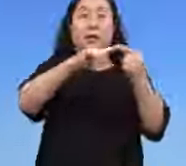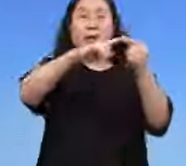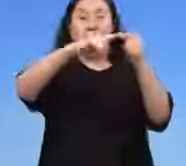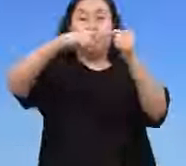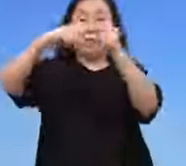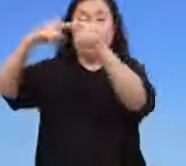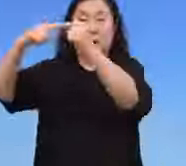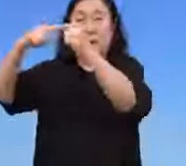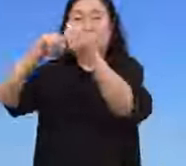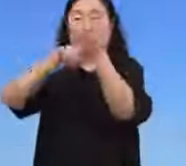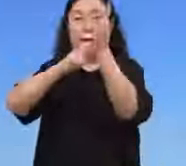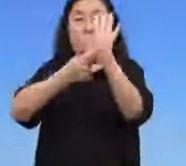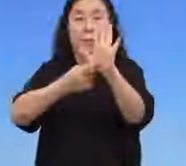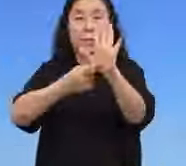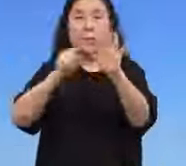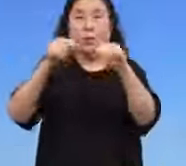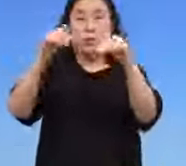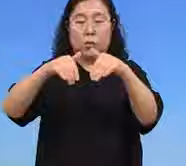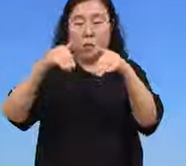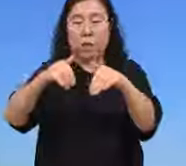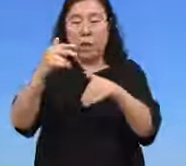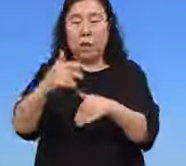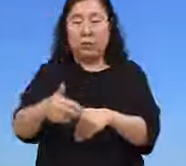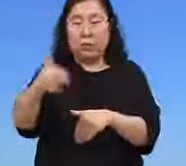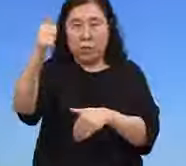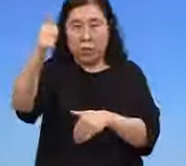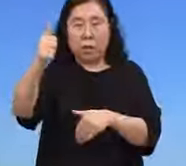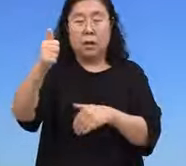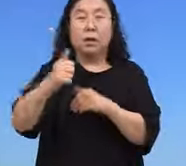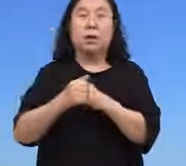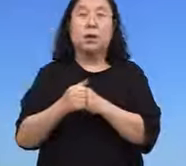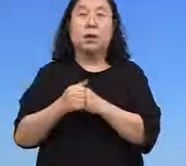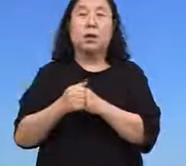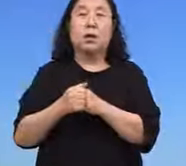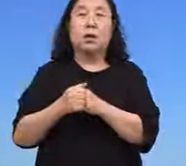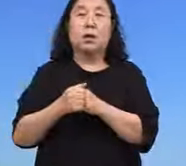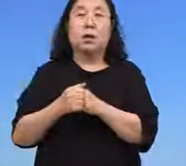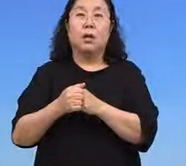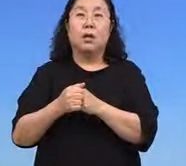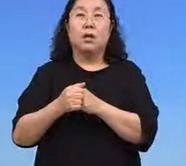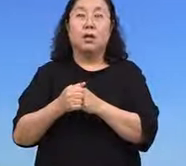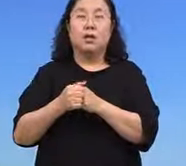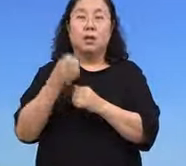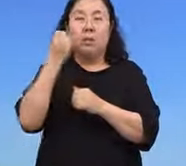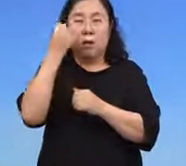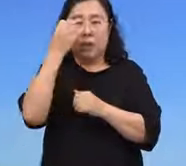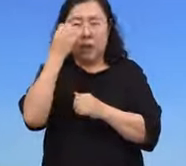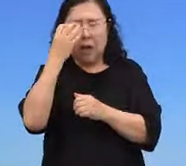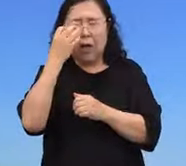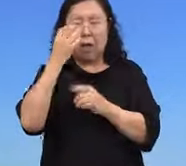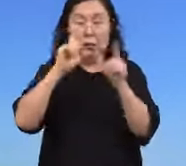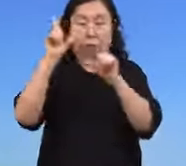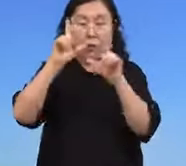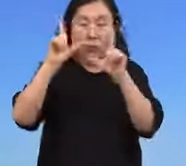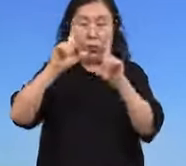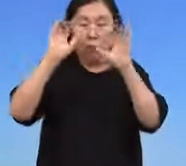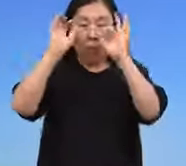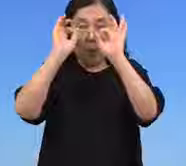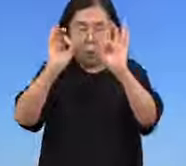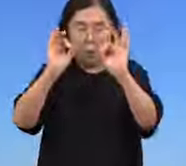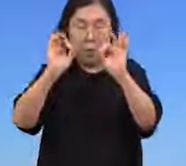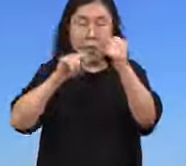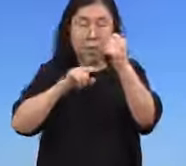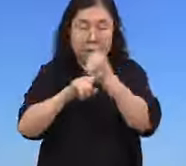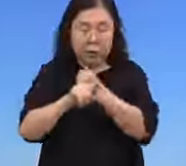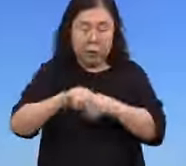화면으로도 좀 띄워달라 그랬는데, 내용을 한번 보십시오. 그 종이 주인을 뒤틀린 모습으로 보게 된 것은